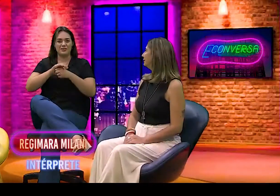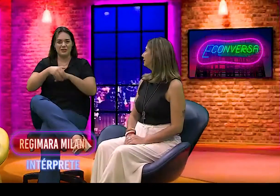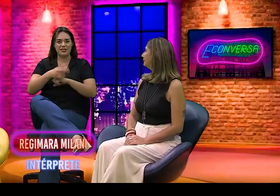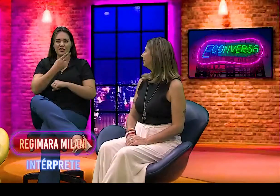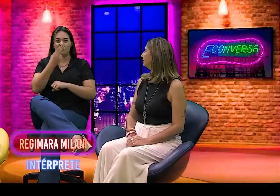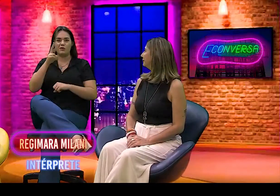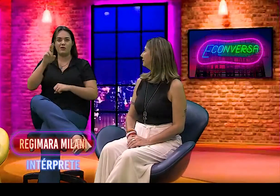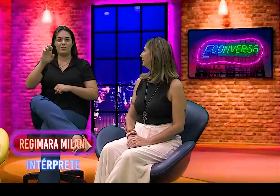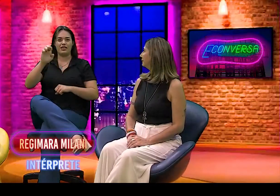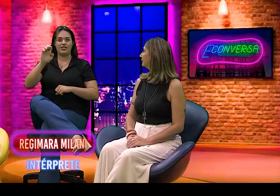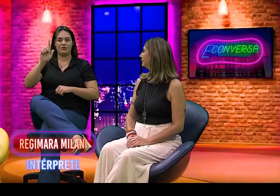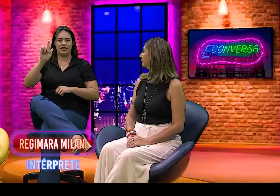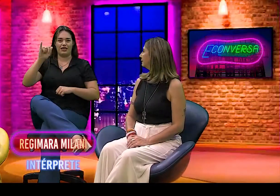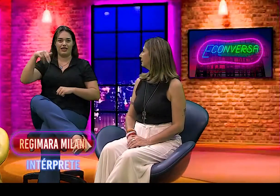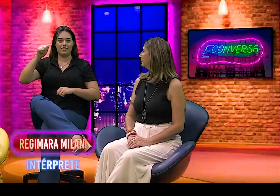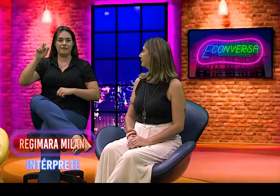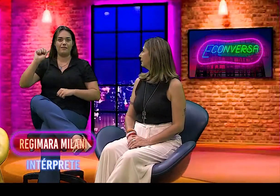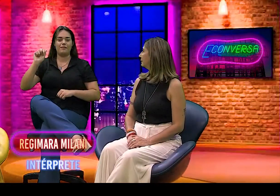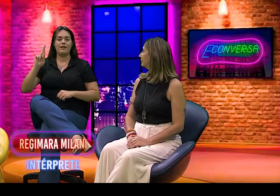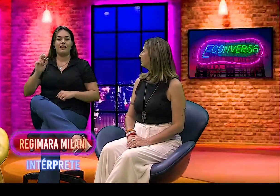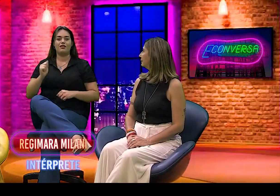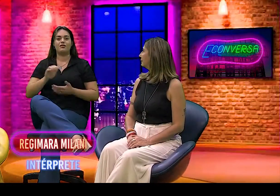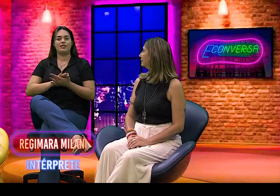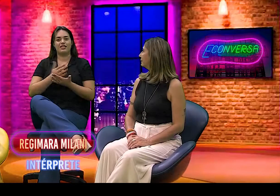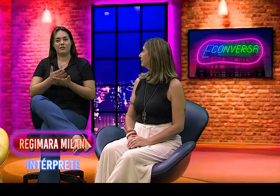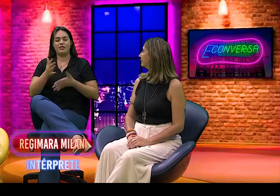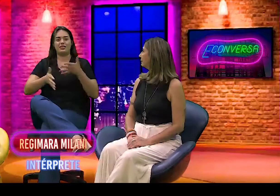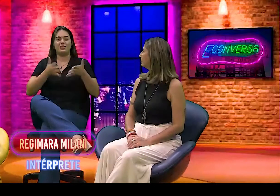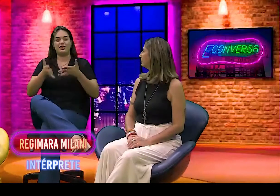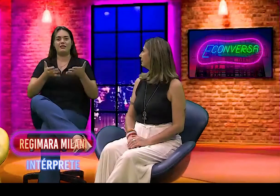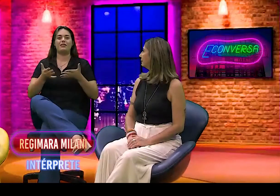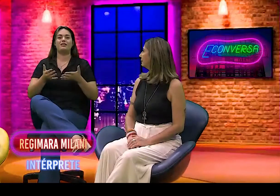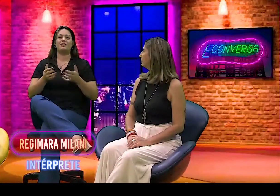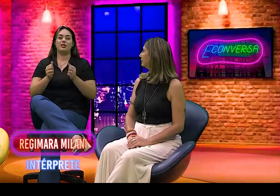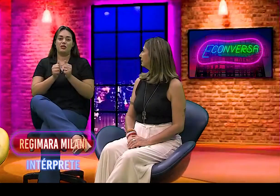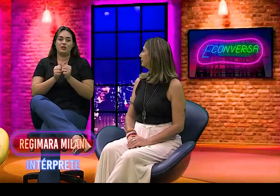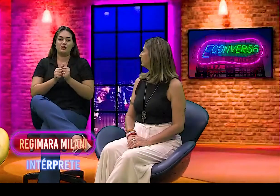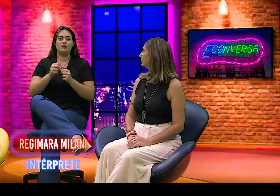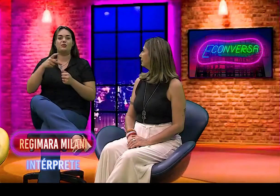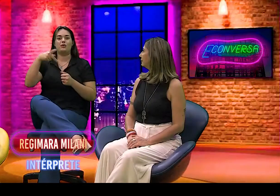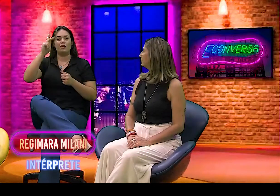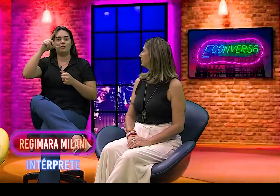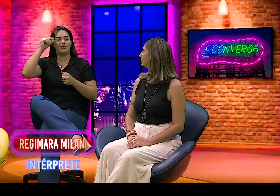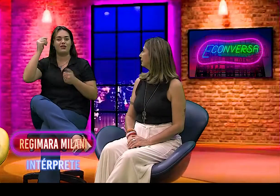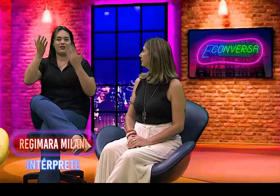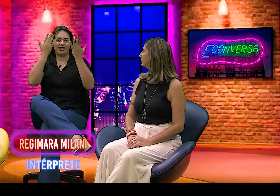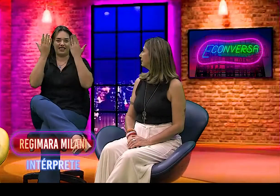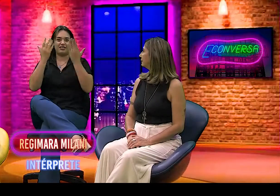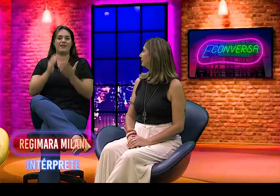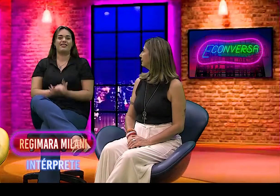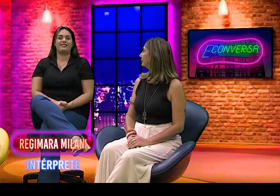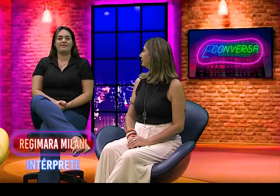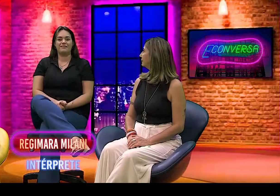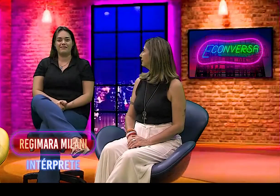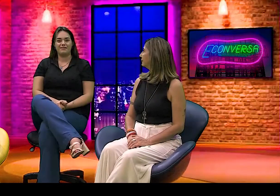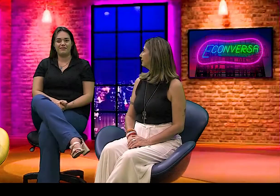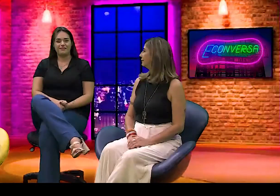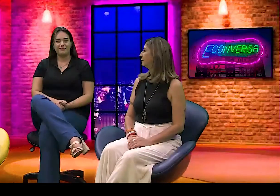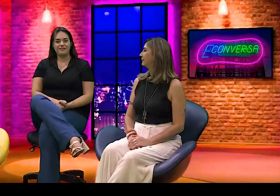Boa noite, o meu nome é Regimara, eu sou intérprete de Libras, junto com a psicóloga Kátia